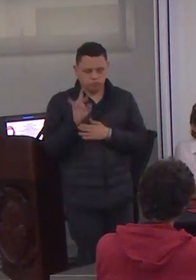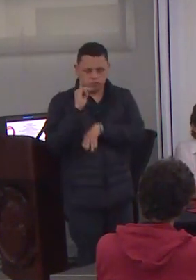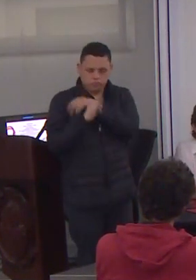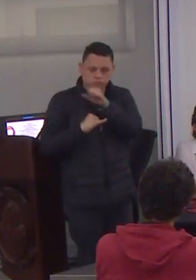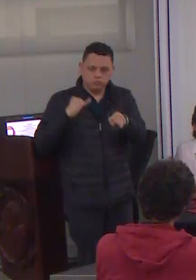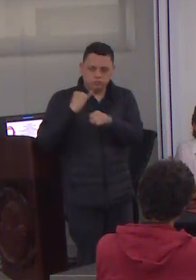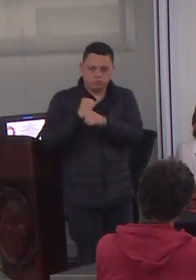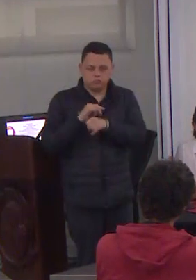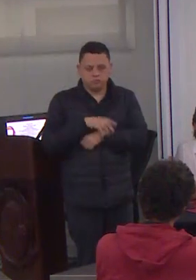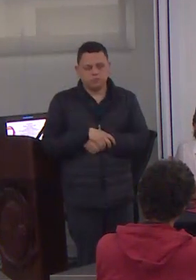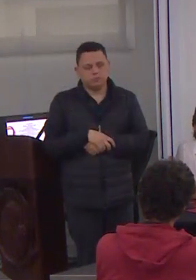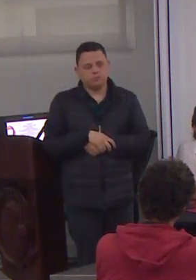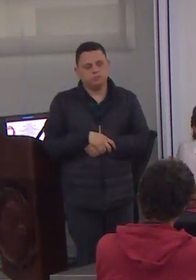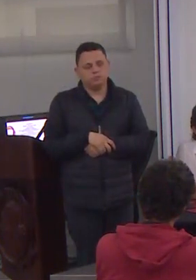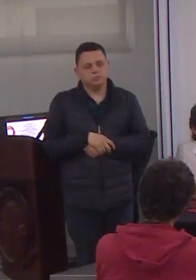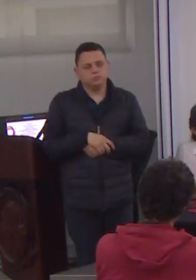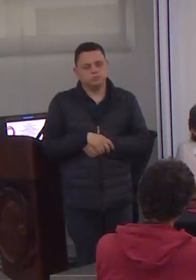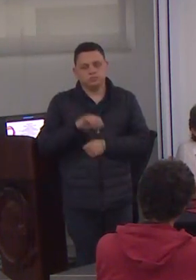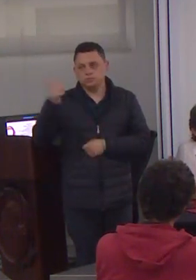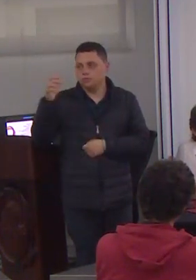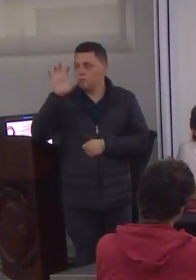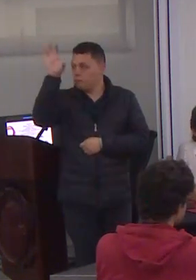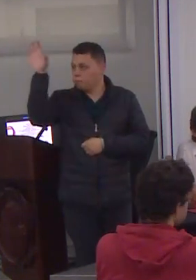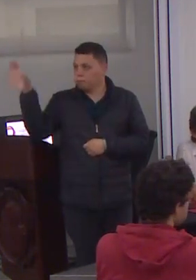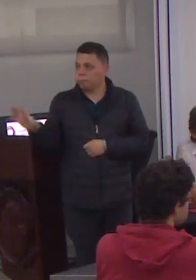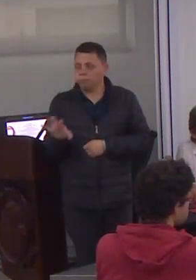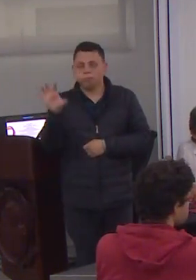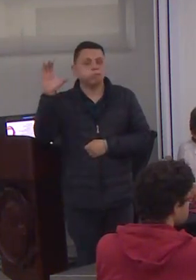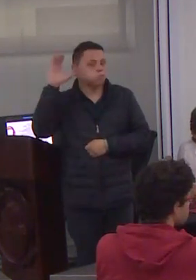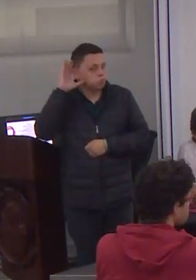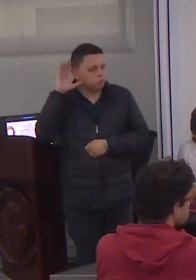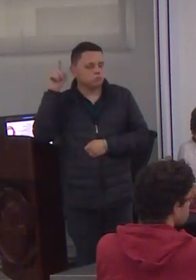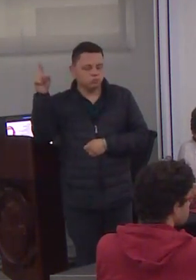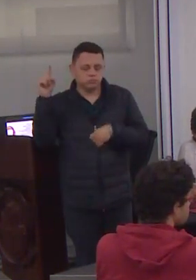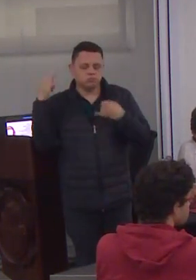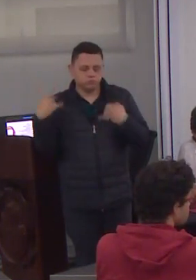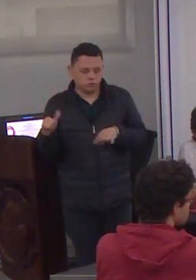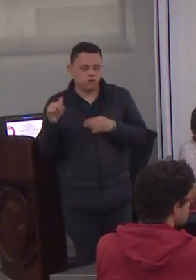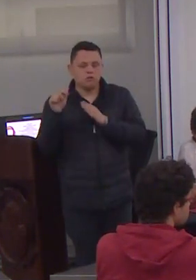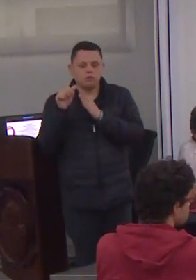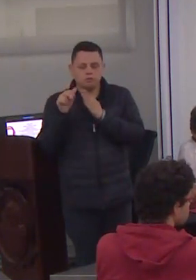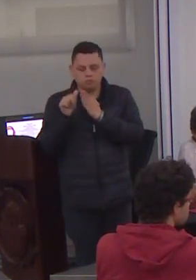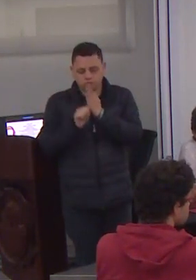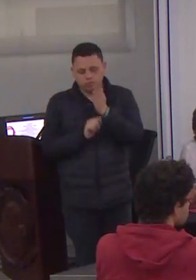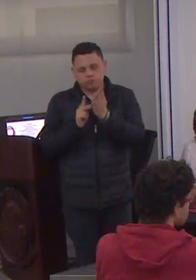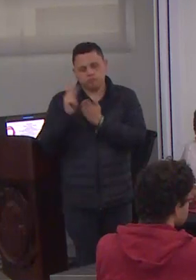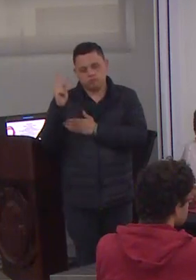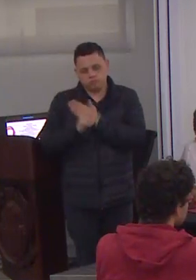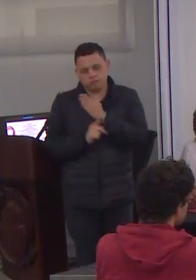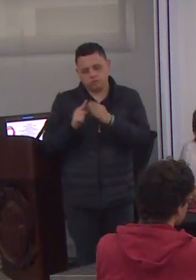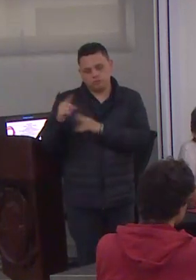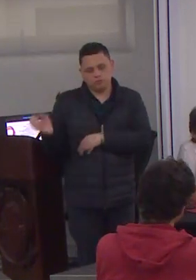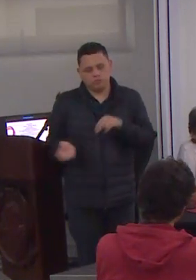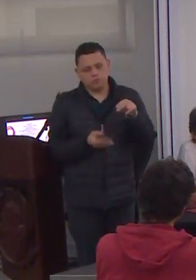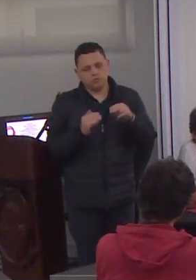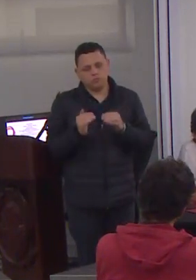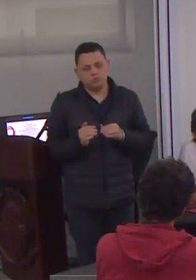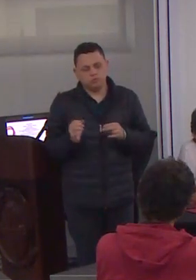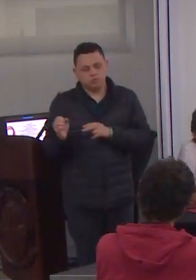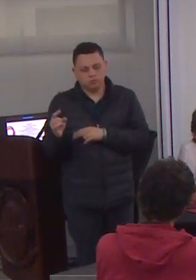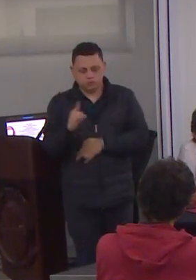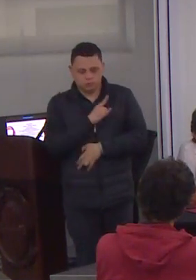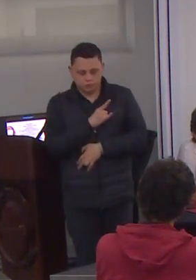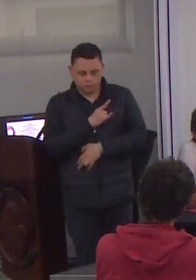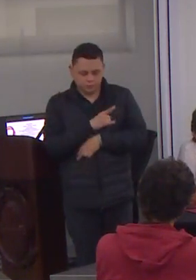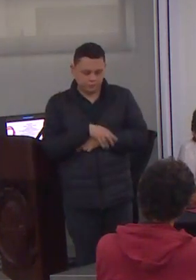internacionales en otros países que se vienen haciendo este tipo de programas en educación superior como decía